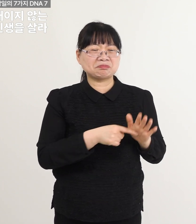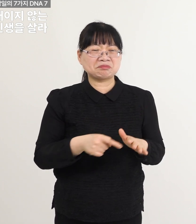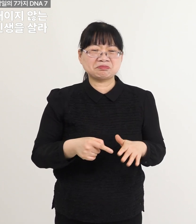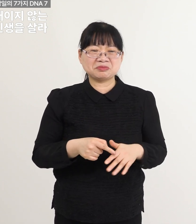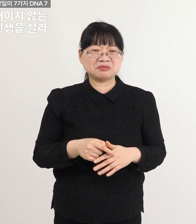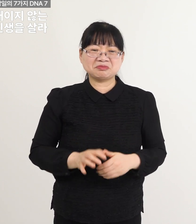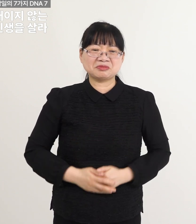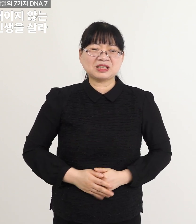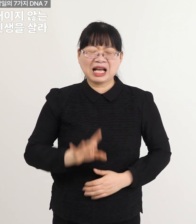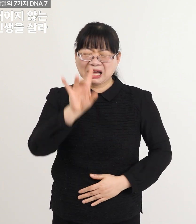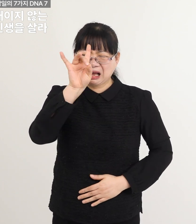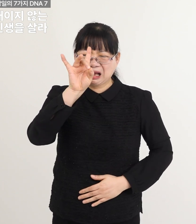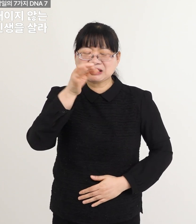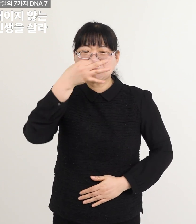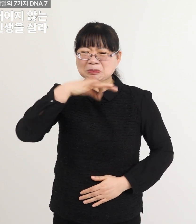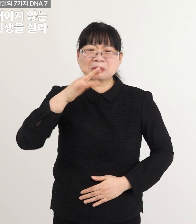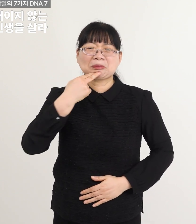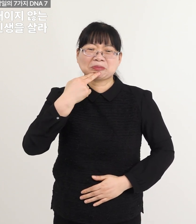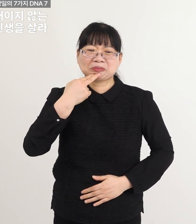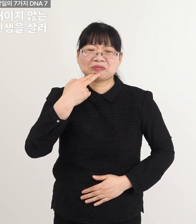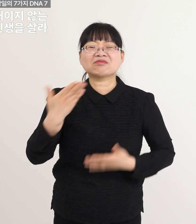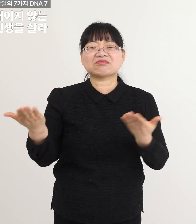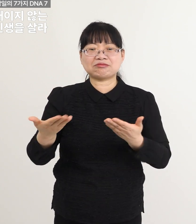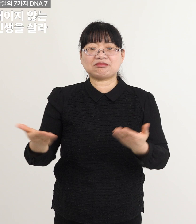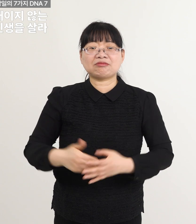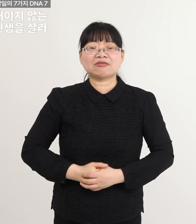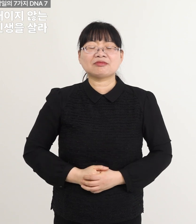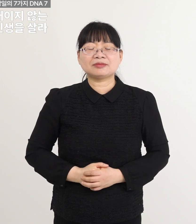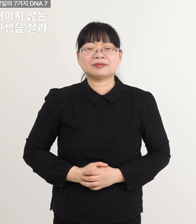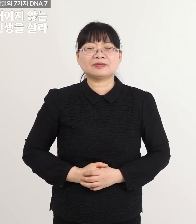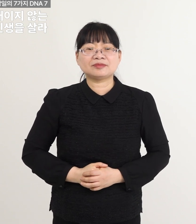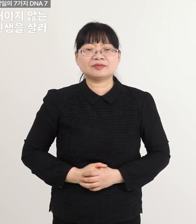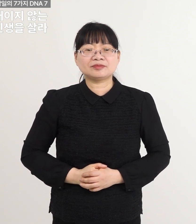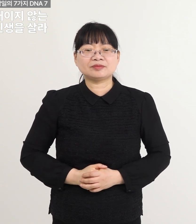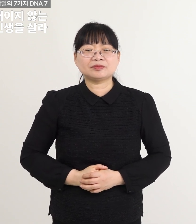거예요. 그 쓸데없는 거예요.